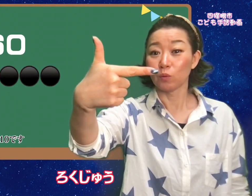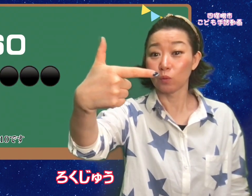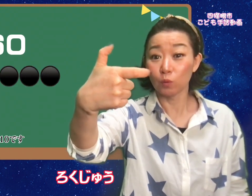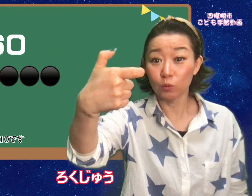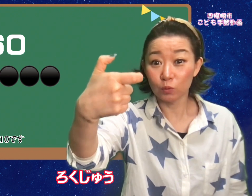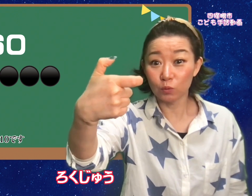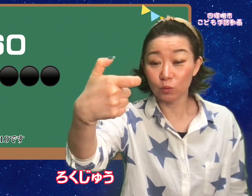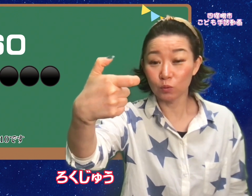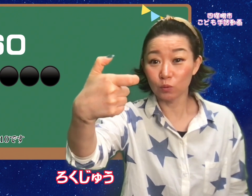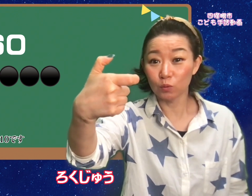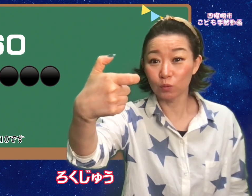60、